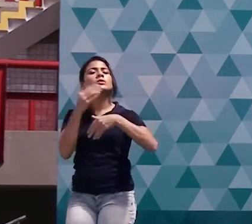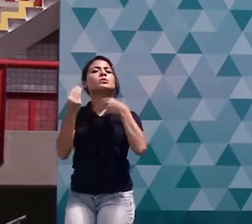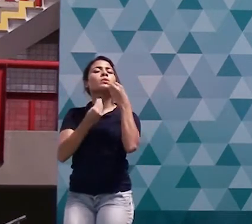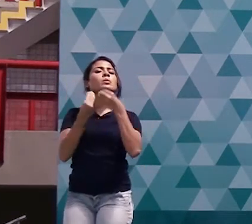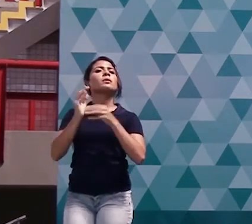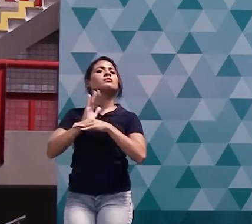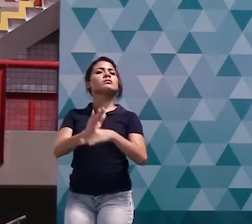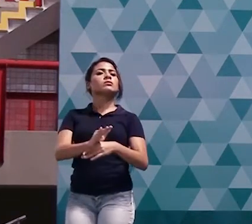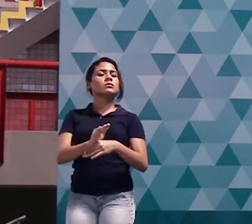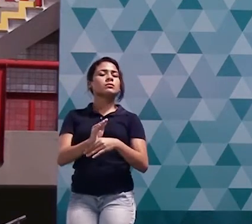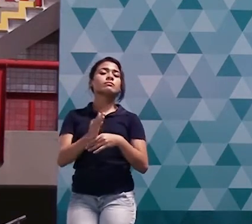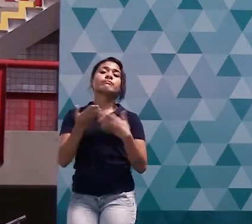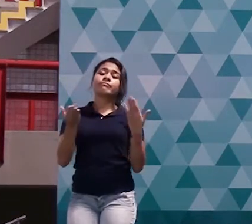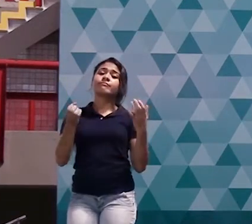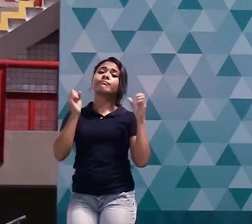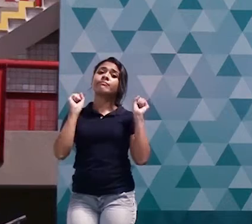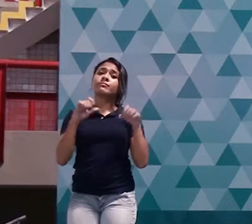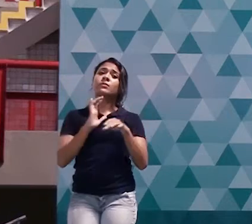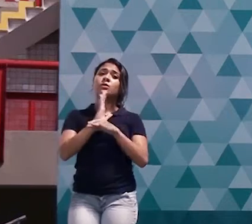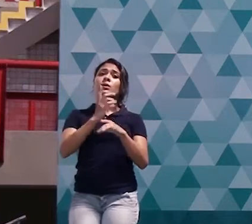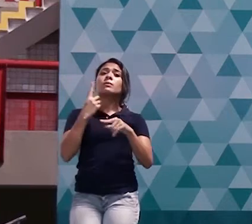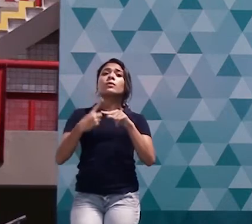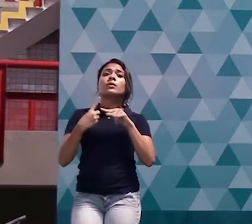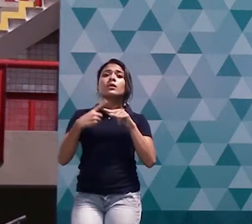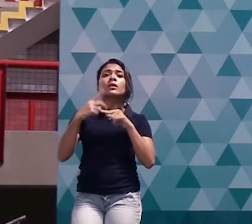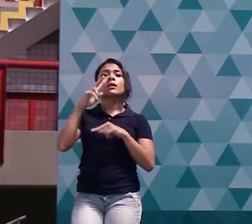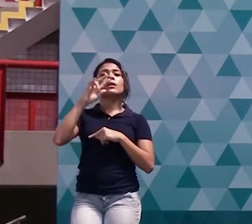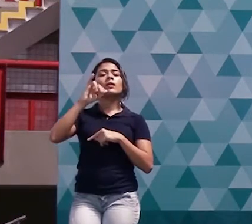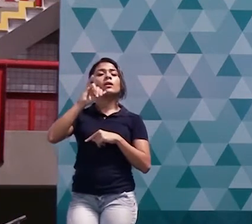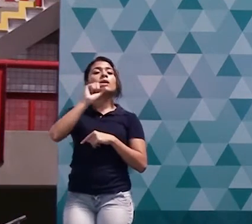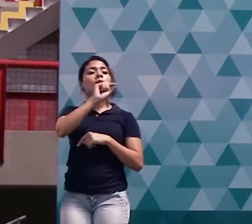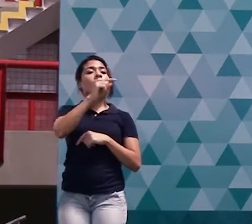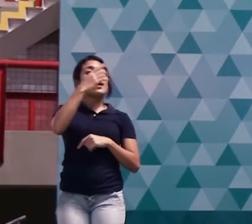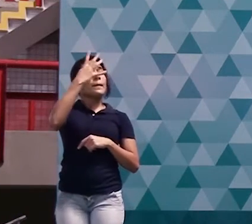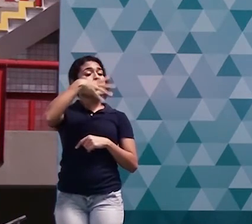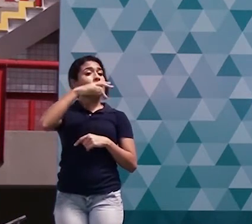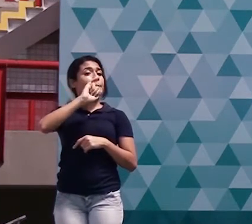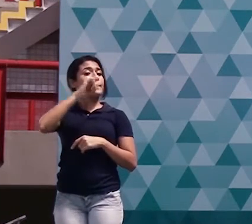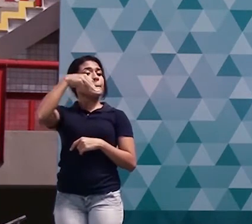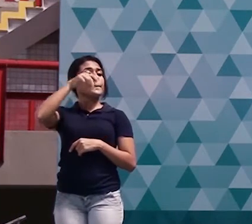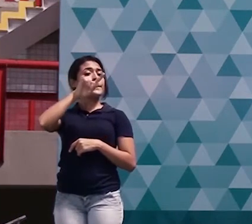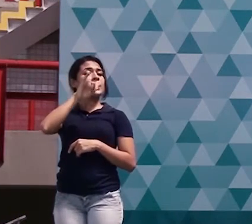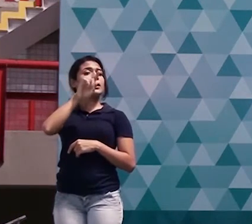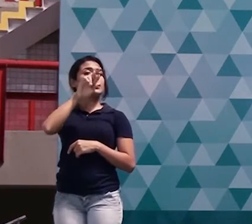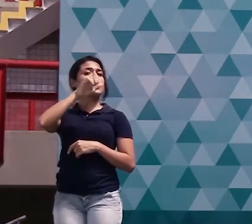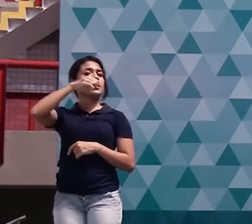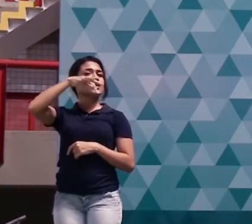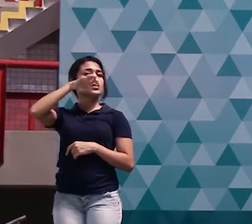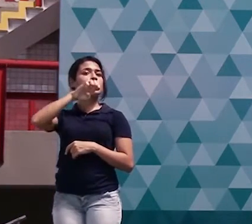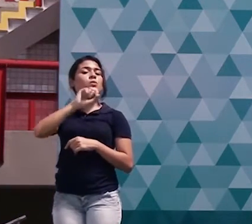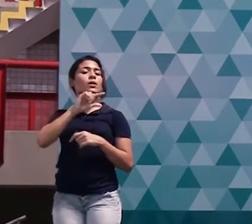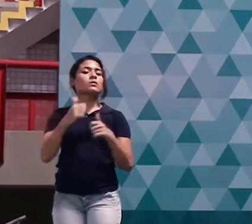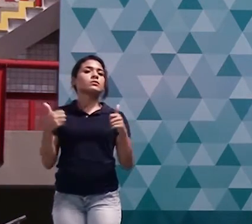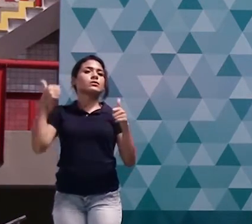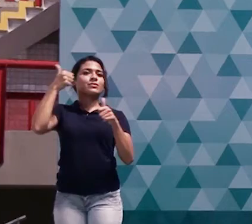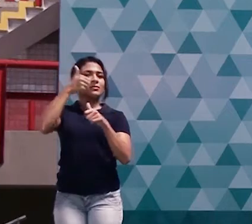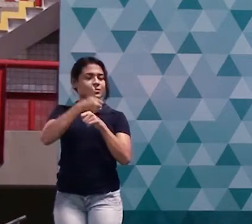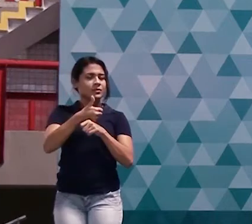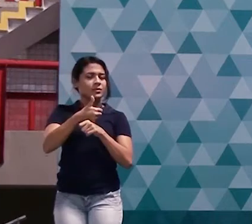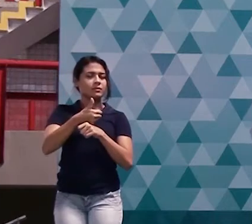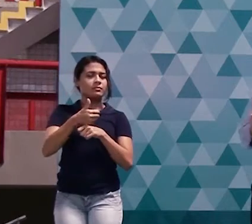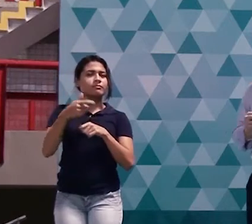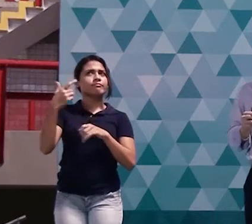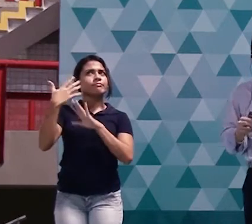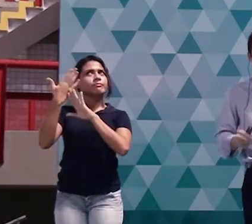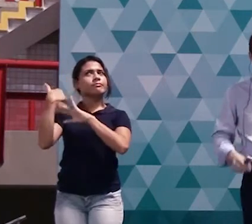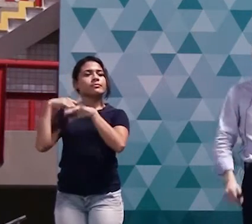Lógico, porque os imigrantes eles vão substituir essa mão de obra. Ainda tinha um outro aspecto. No século XIX, tinha uma ideia